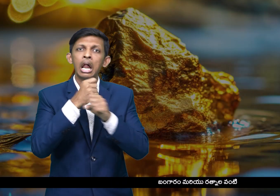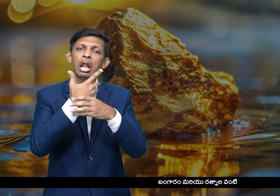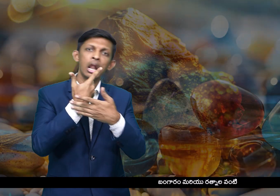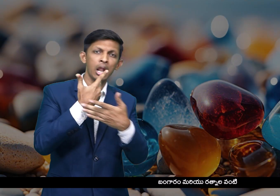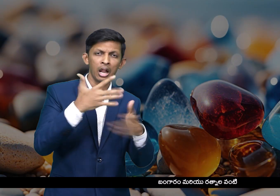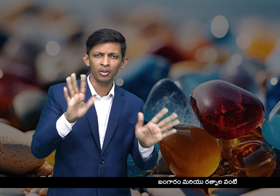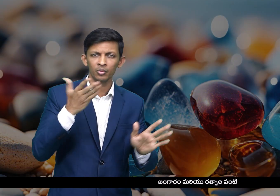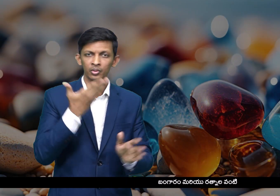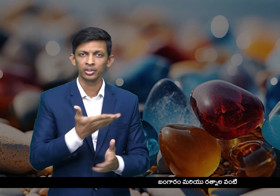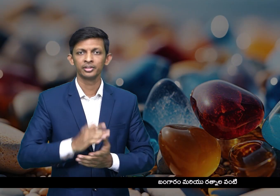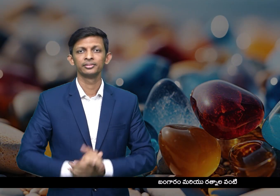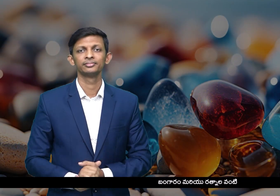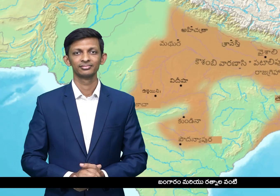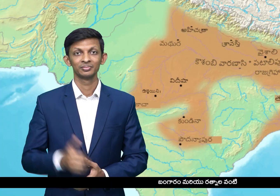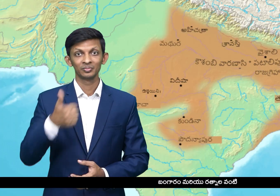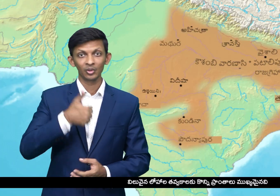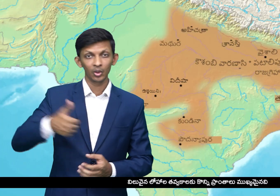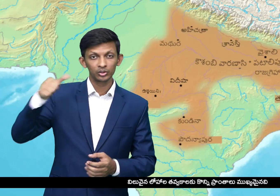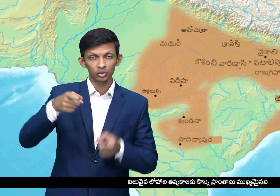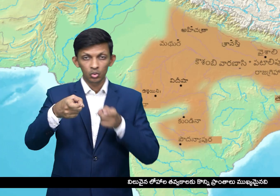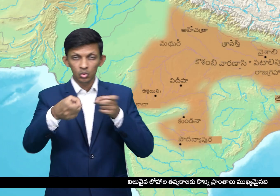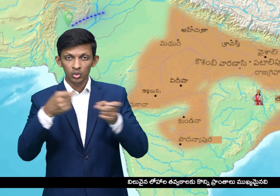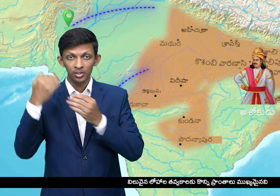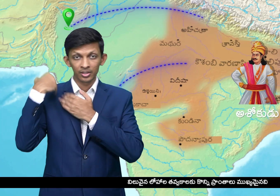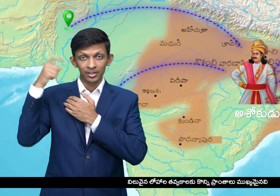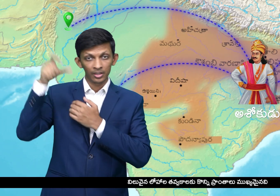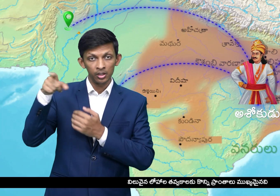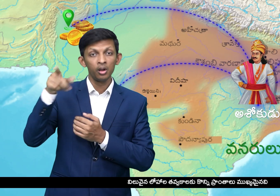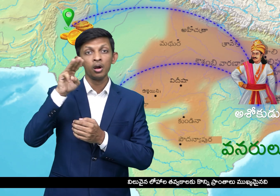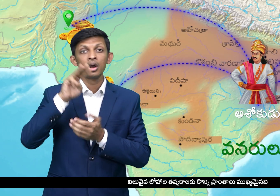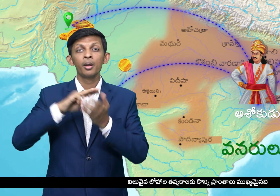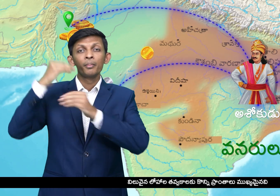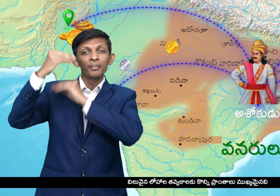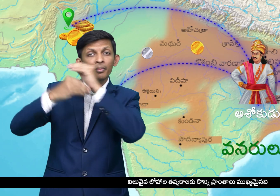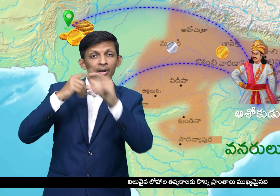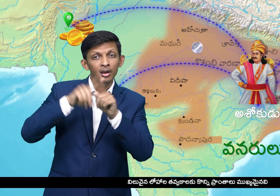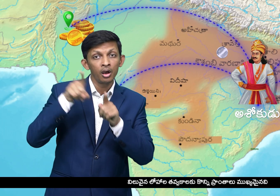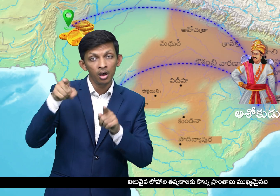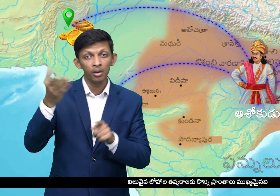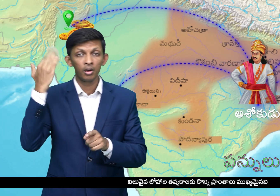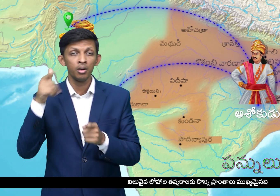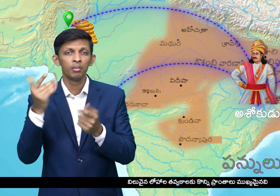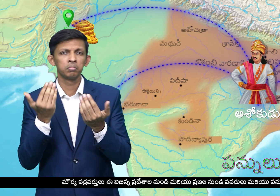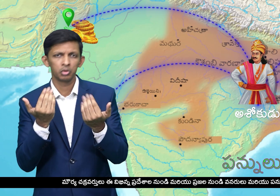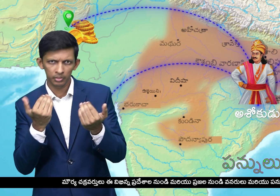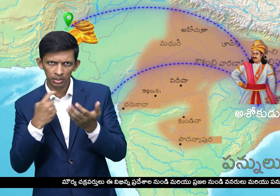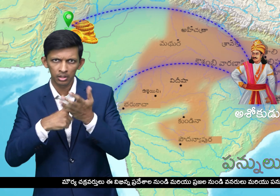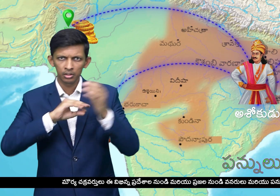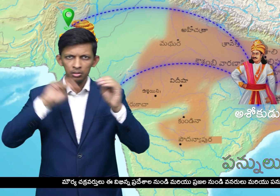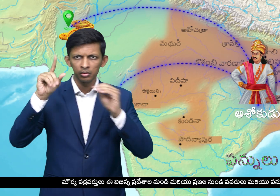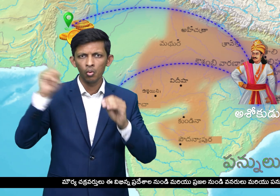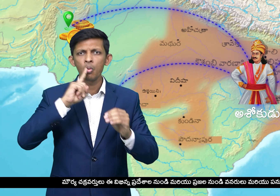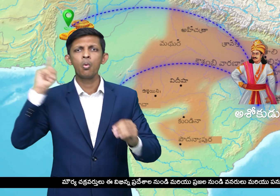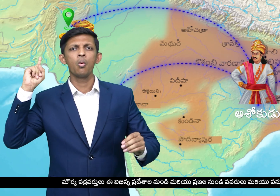బంగారం మరియు రత్నాల వంటి విలువైన లోహాల తవ్వకాలకు కొన్ని ప్రాంతాలు ముఖ్యమైనవి.